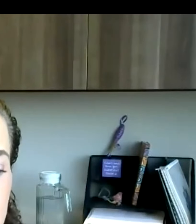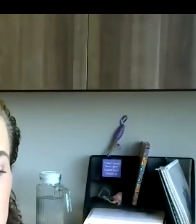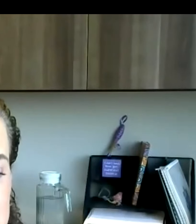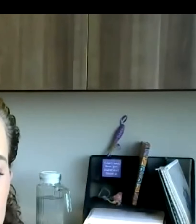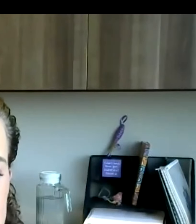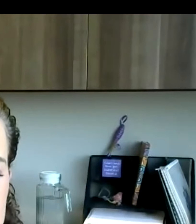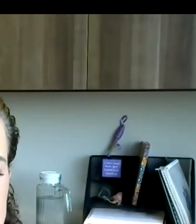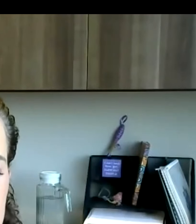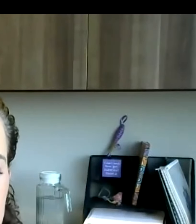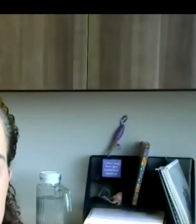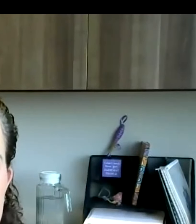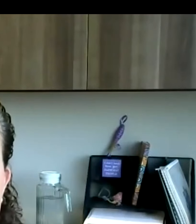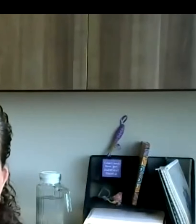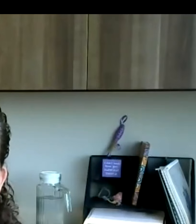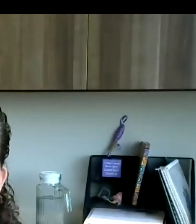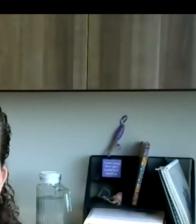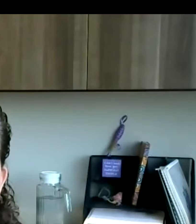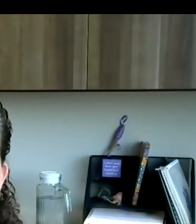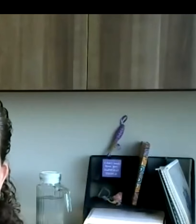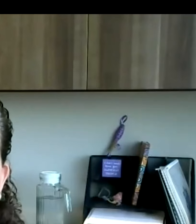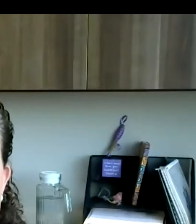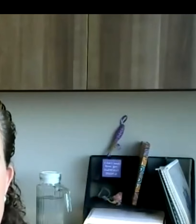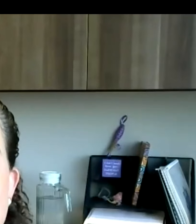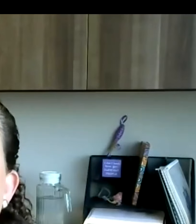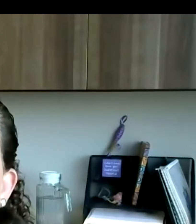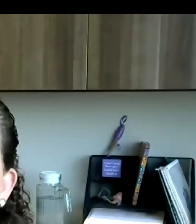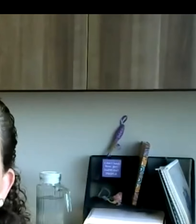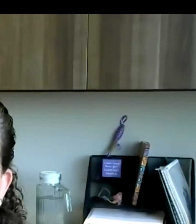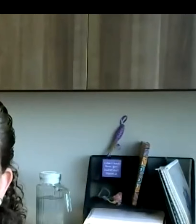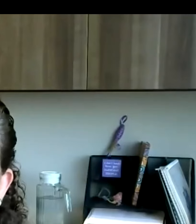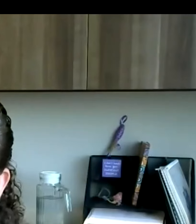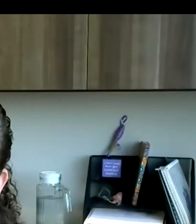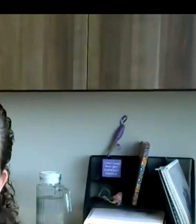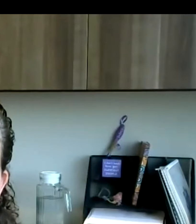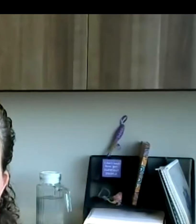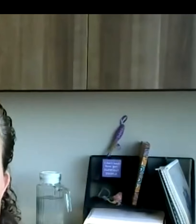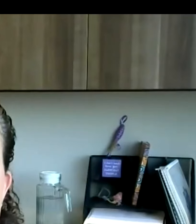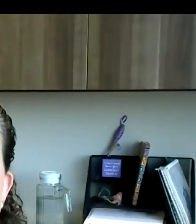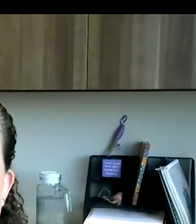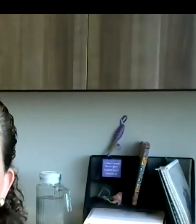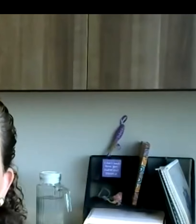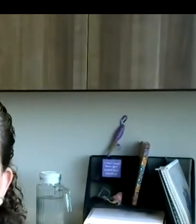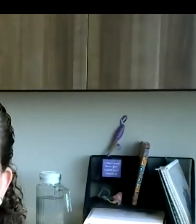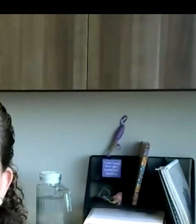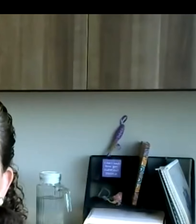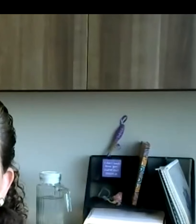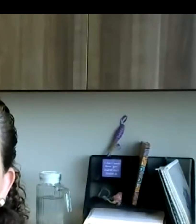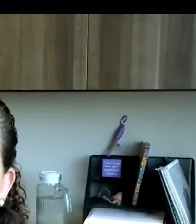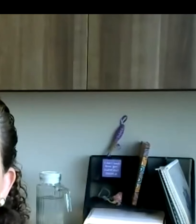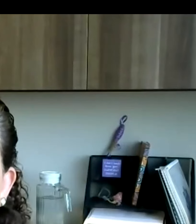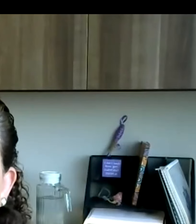y que pues básicamente es que vamos a darles un uso legal a los datos personales y que no debemos